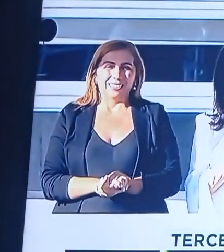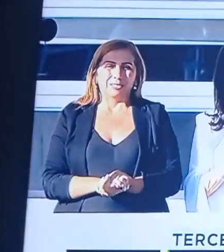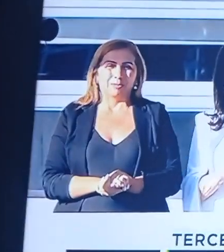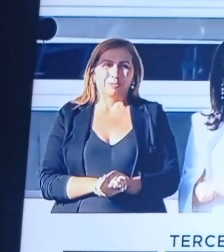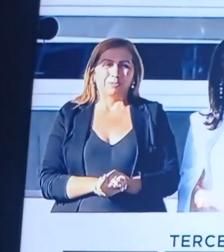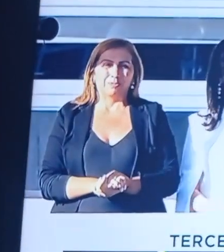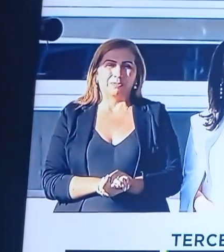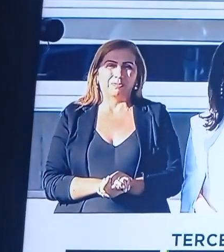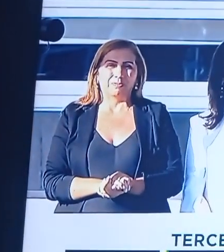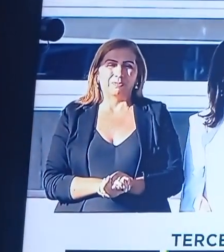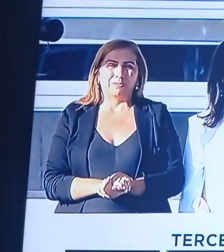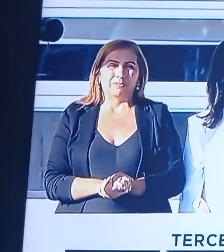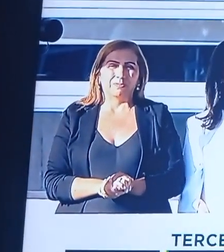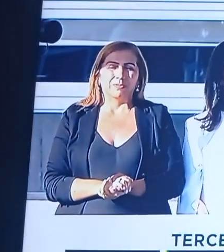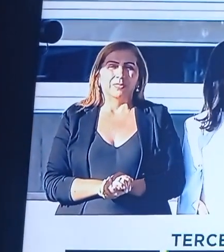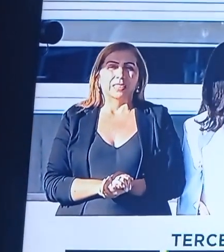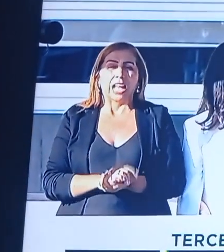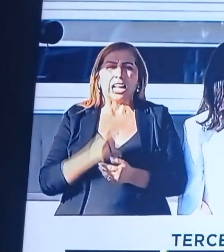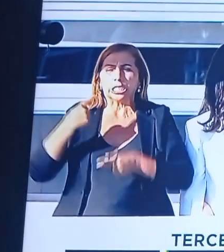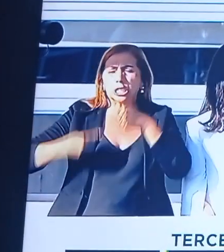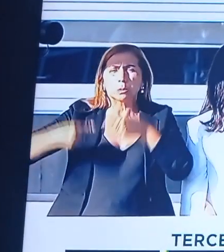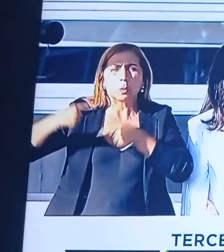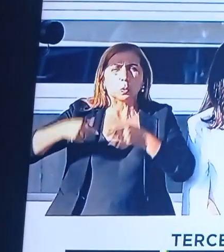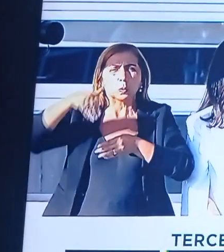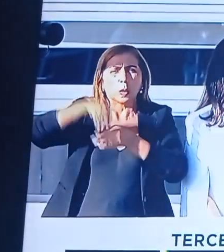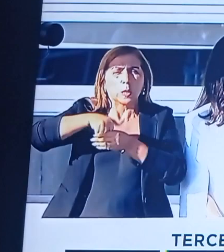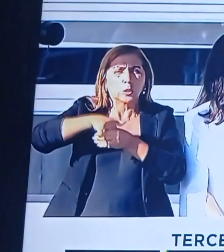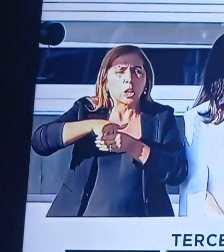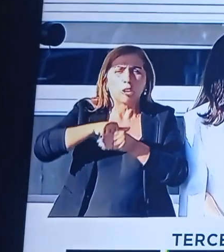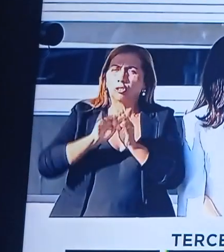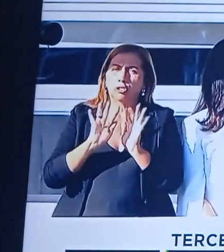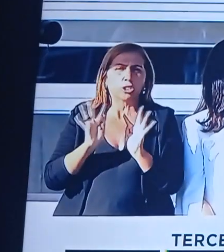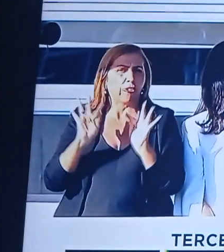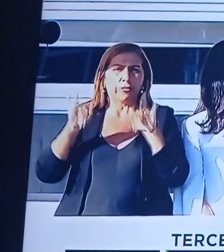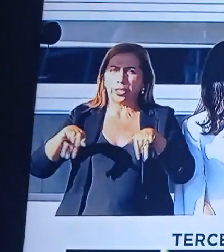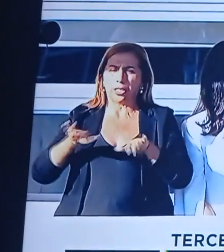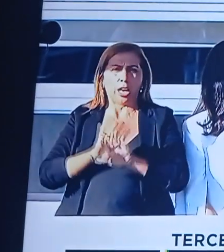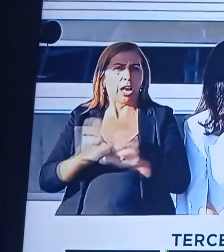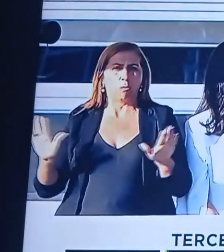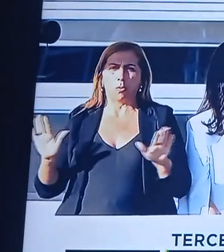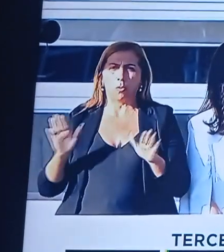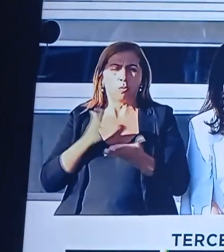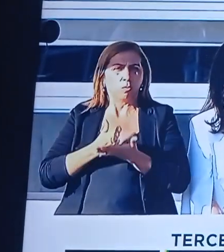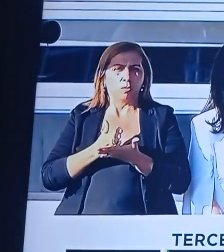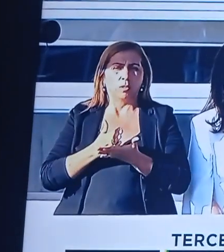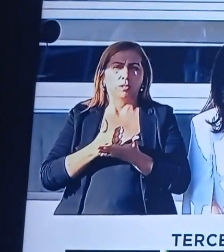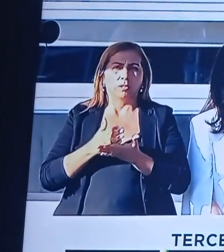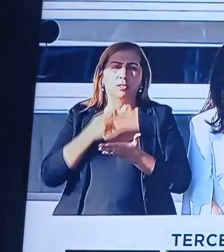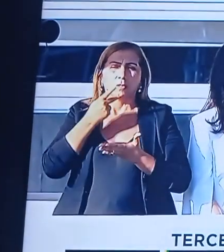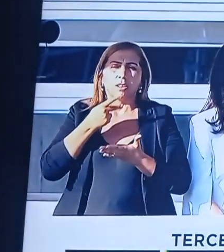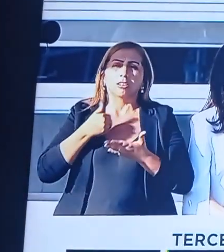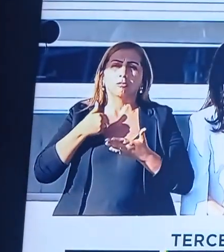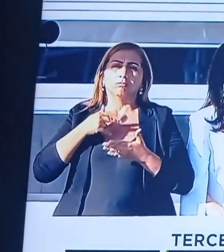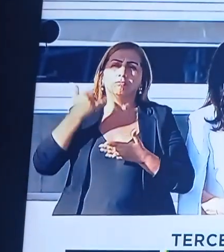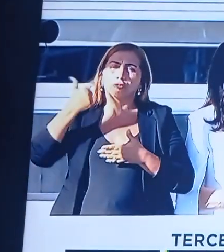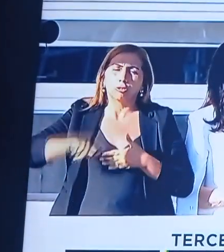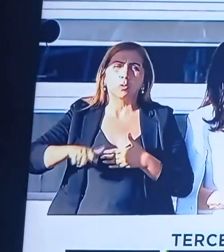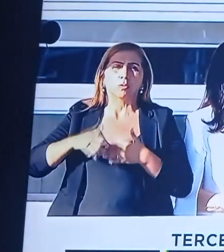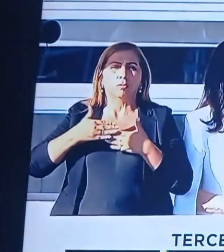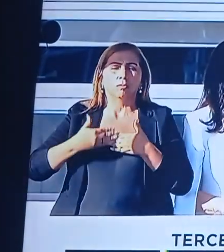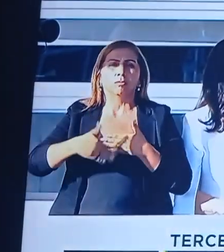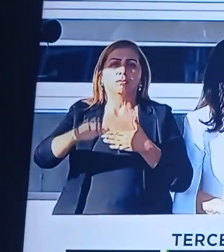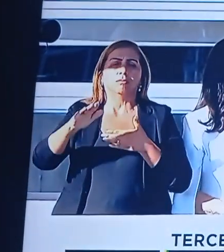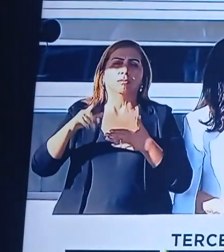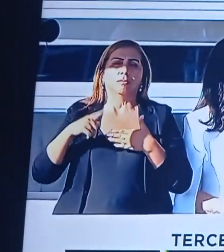A disputa eleitoral acabou. Repito o que disse no meu pronunciamento após